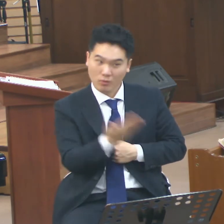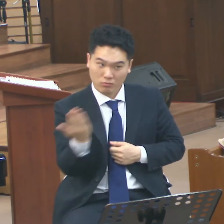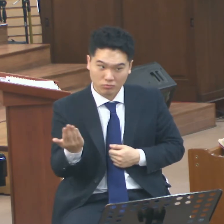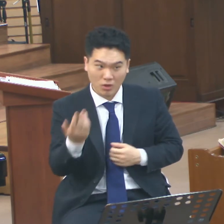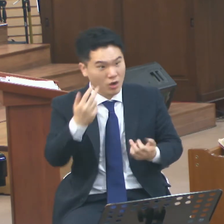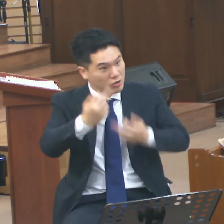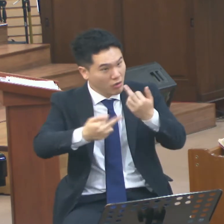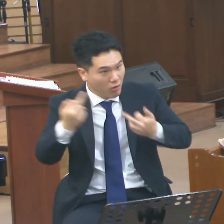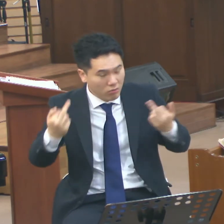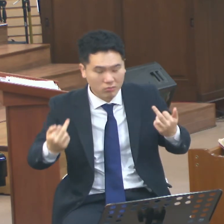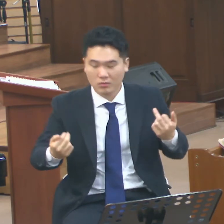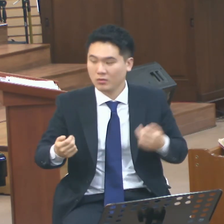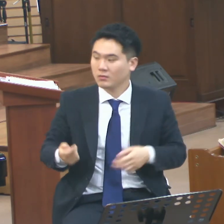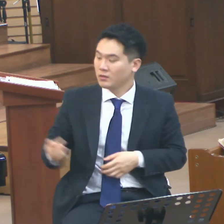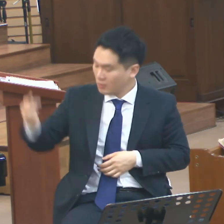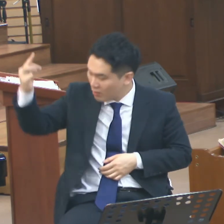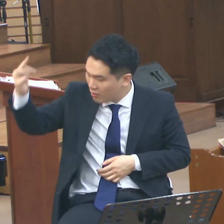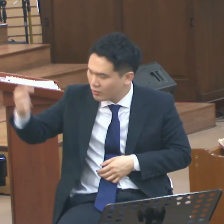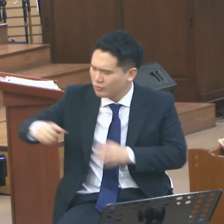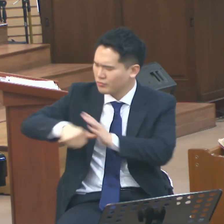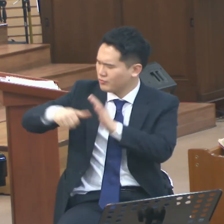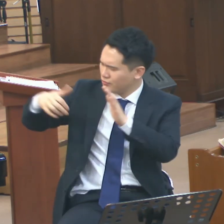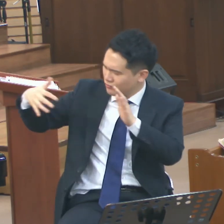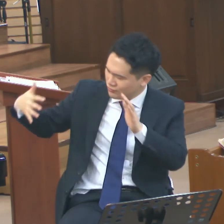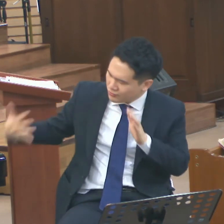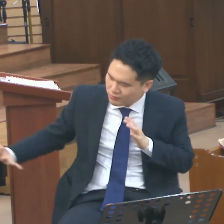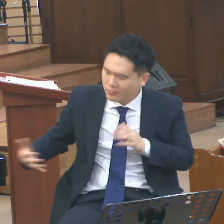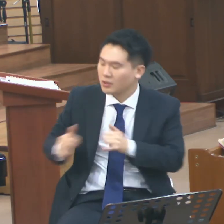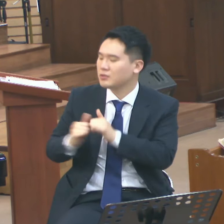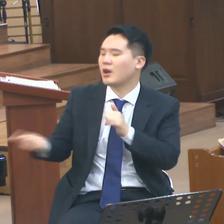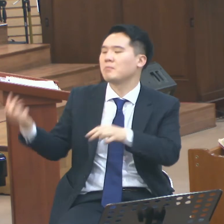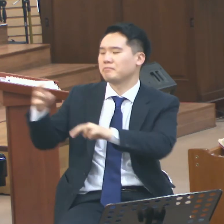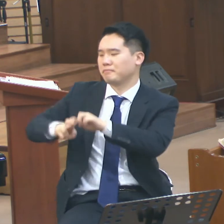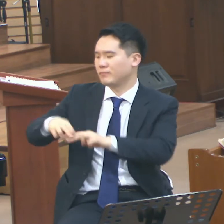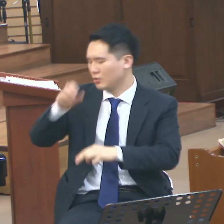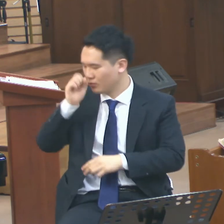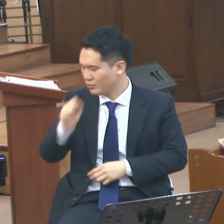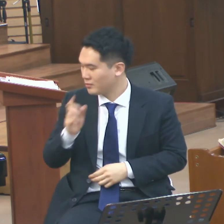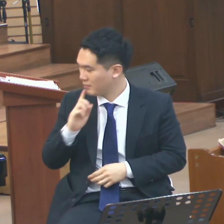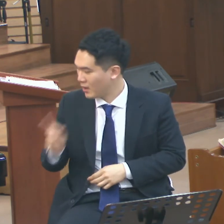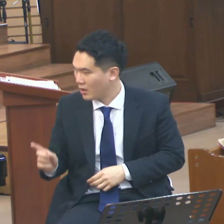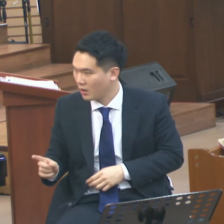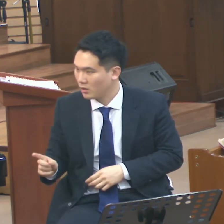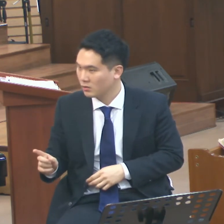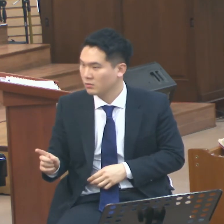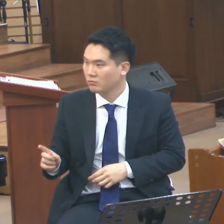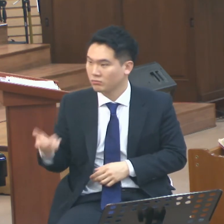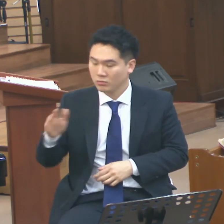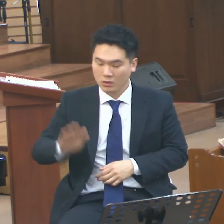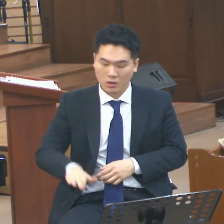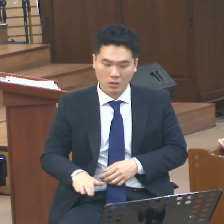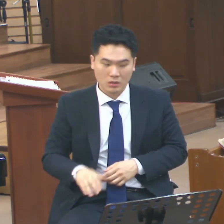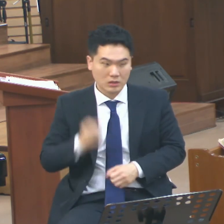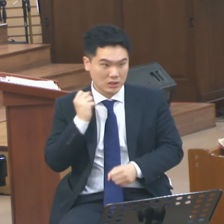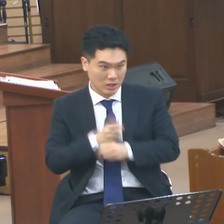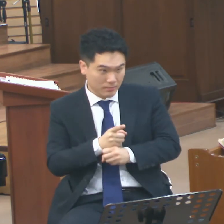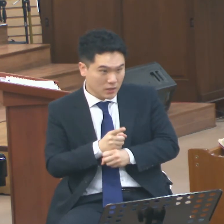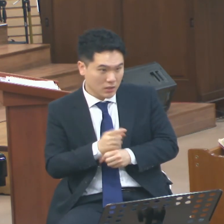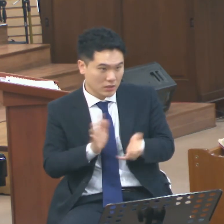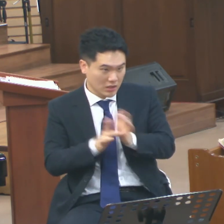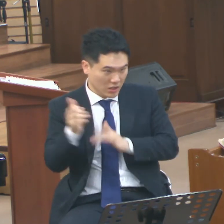가서 유명해지세요. 동생들 말하지만 그 상황이 사실은 예수님을 죽이려는 사람들이 벌써 움직이기 시작한